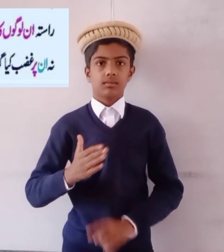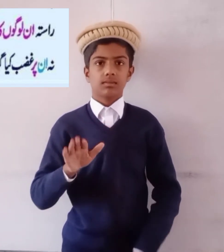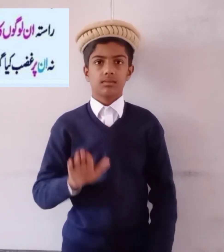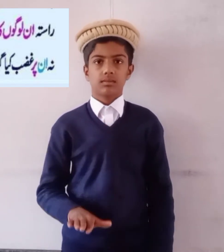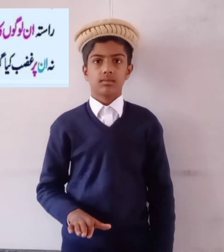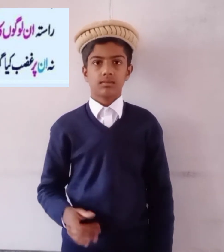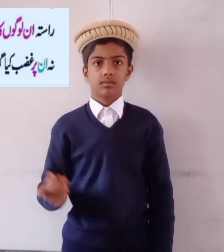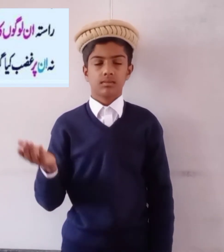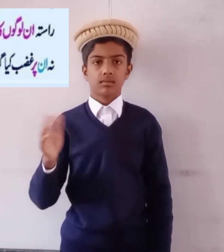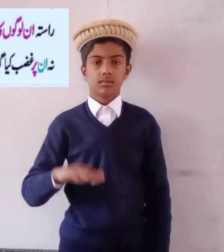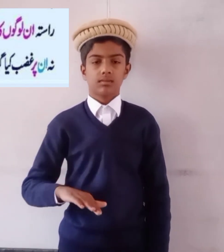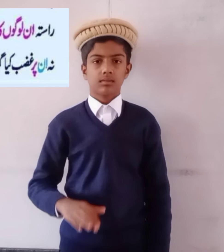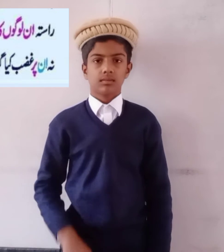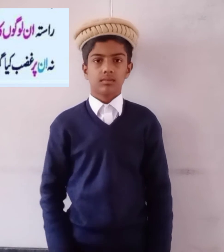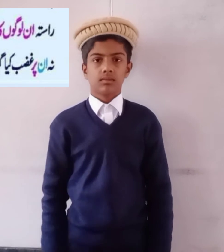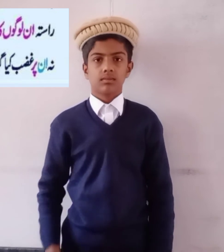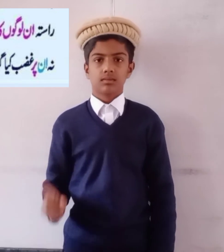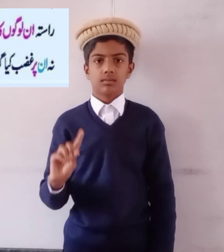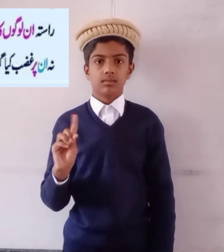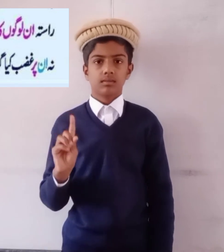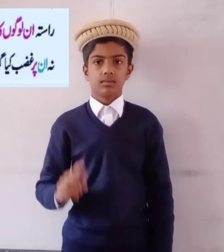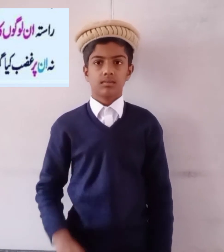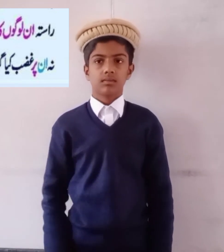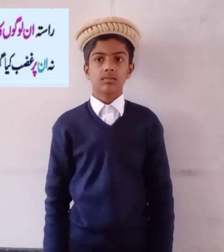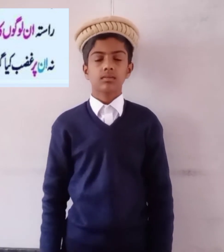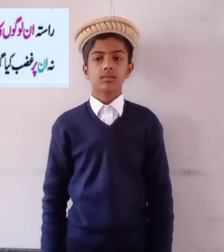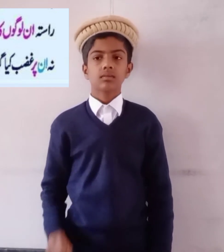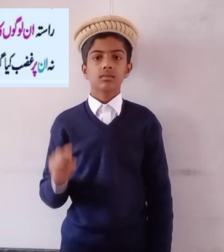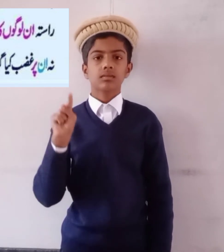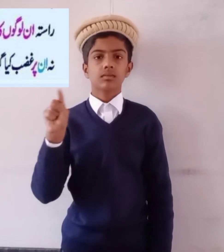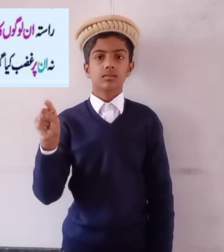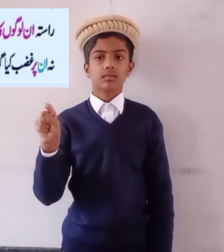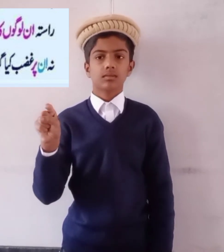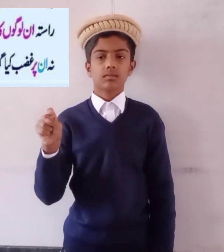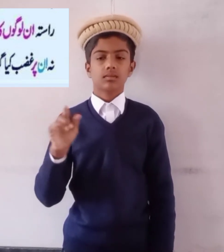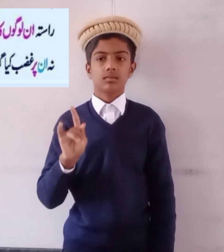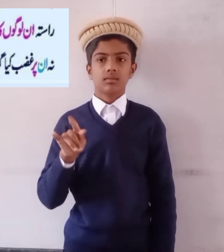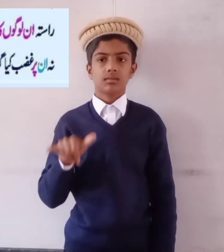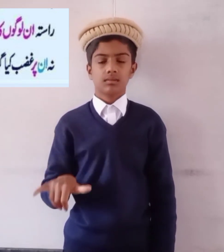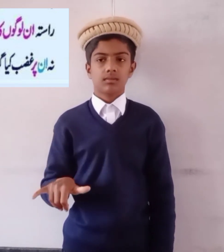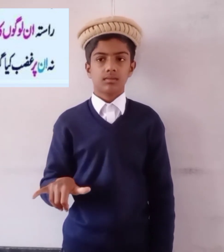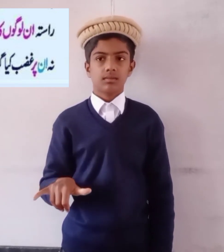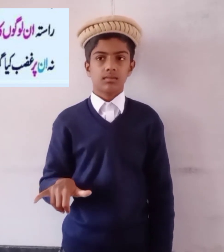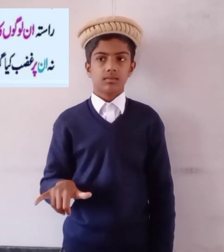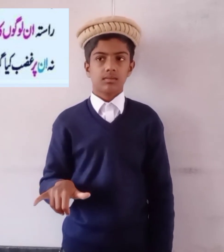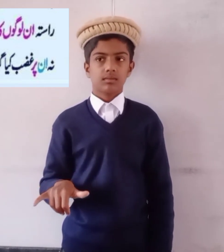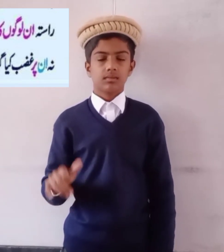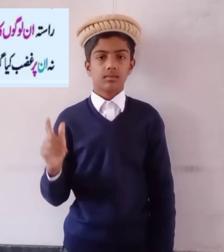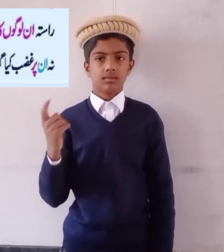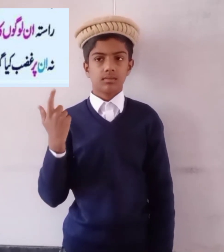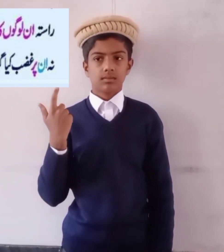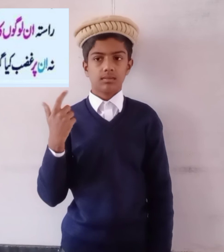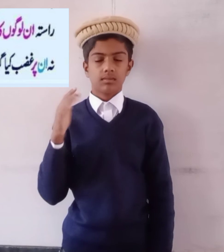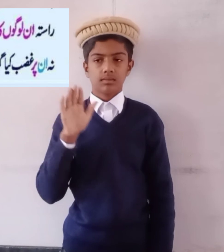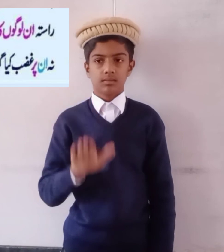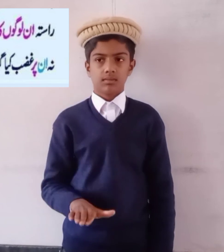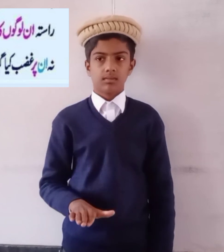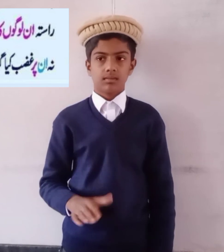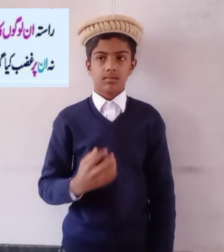رہا نہ ان کے جن پر مجھ